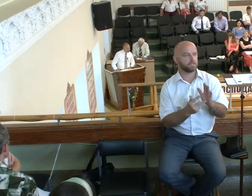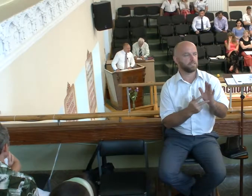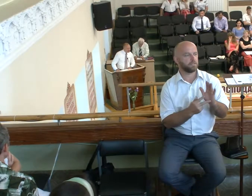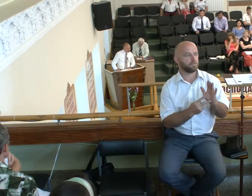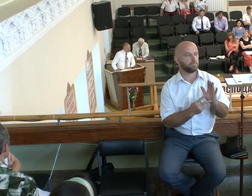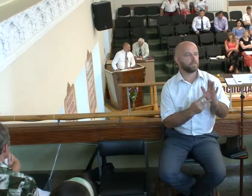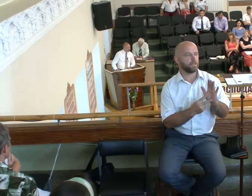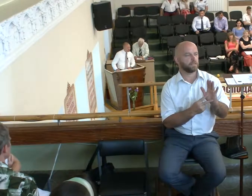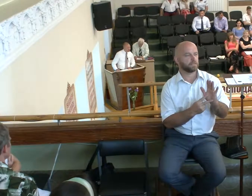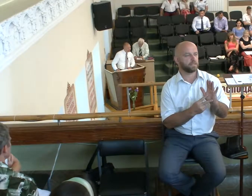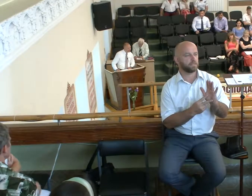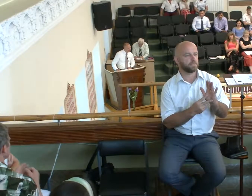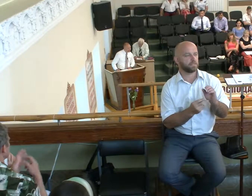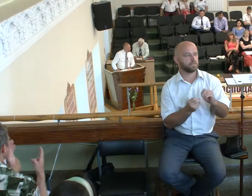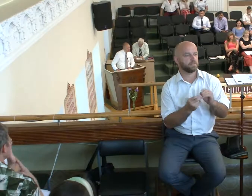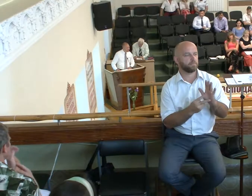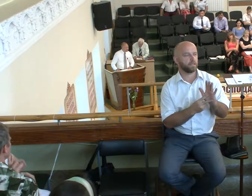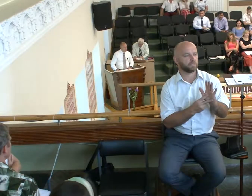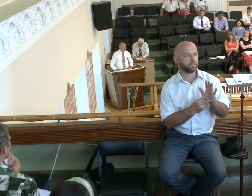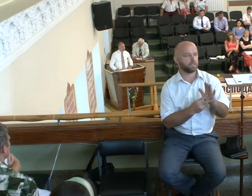17 на ветер.